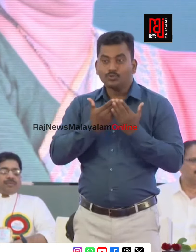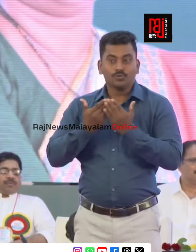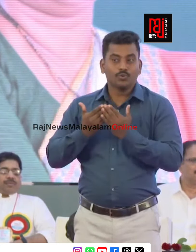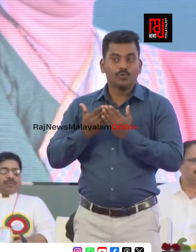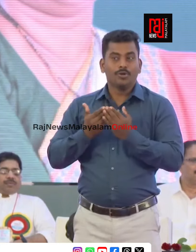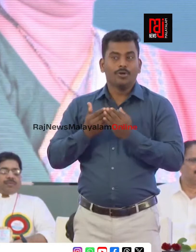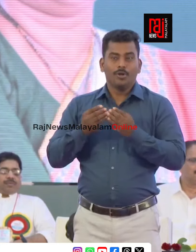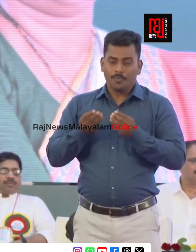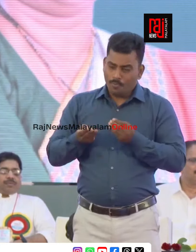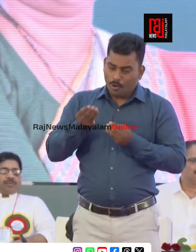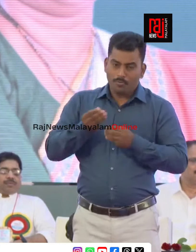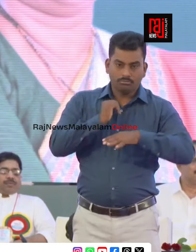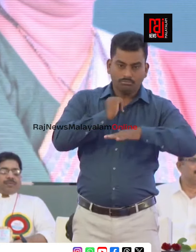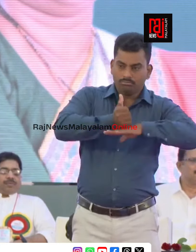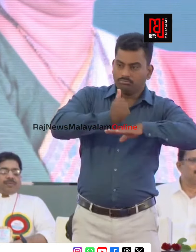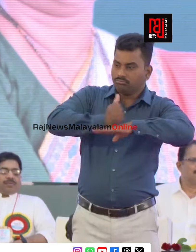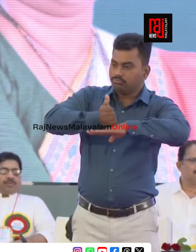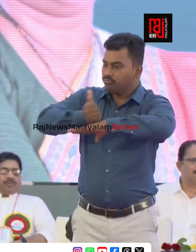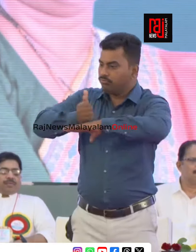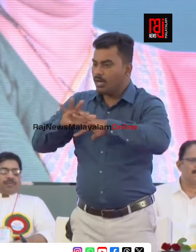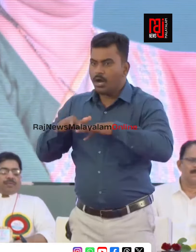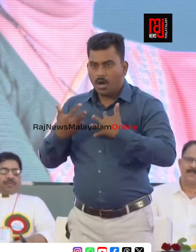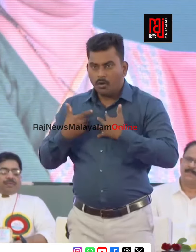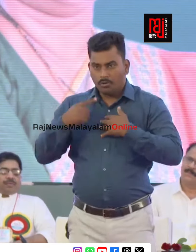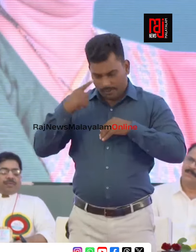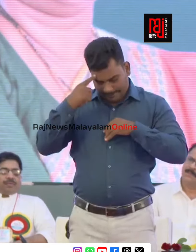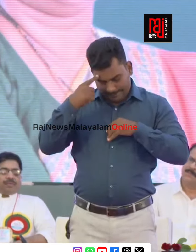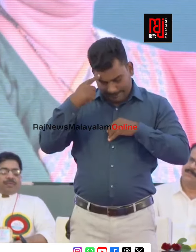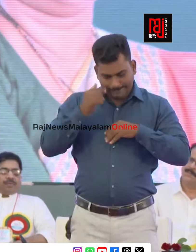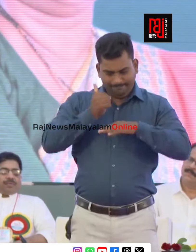തയ്യാറാക്കുന്നതും ആലോചനയിലുള്ള കാര്യമാണ്.